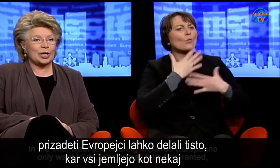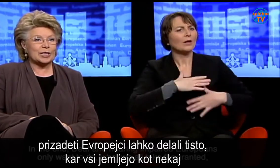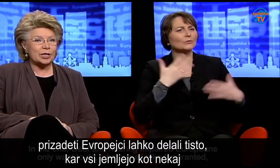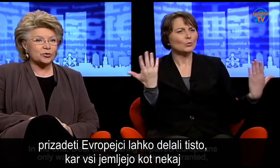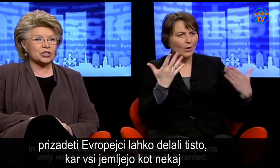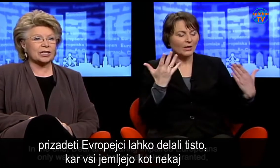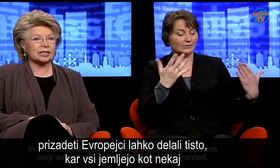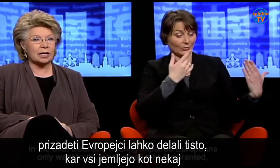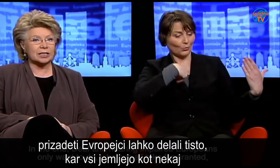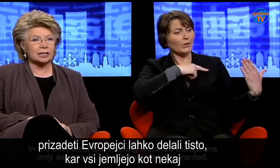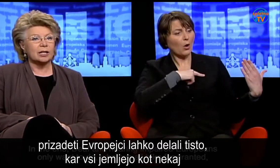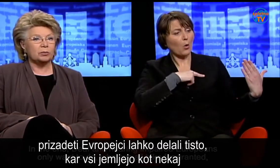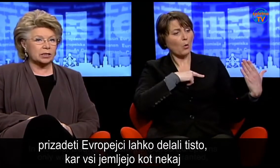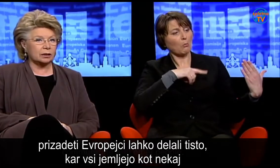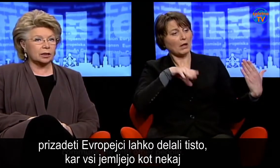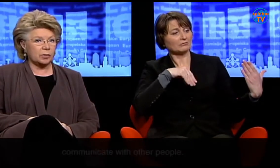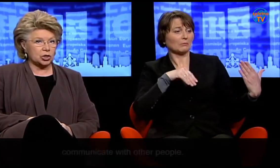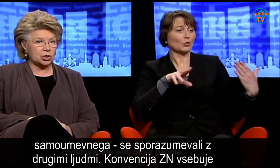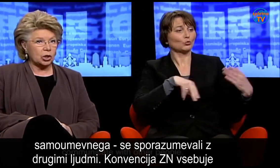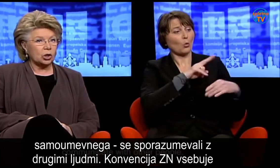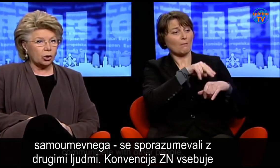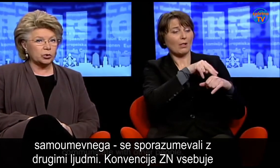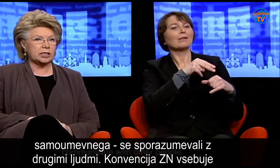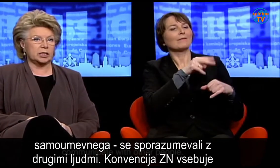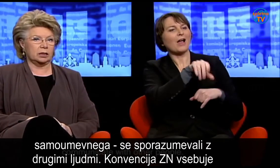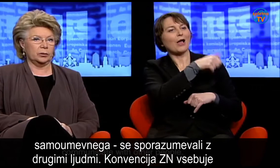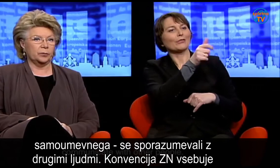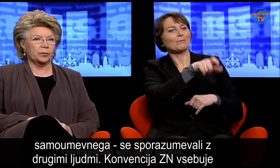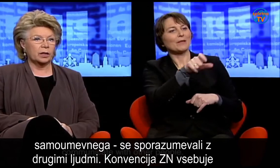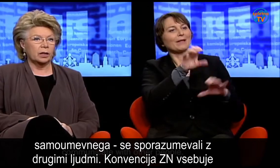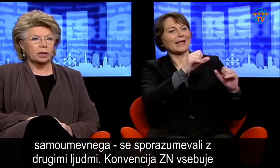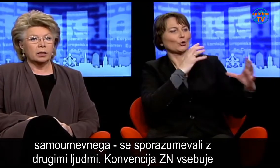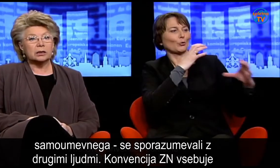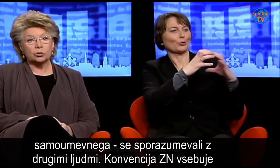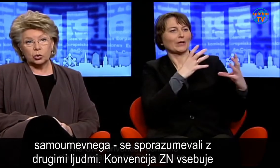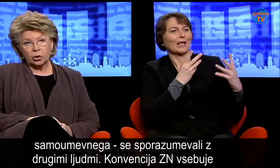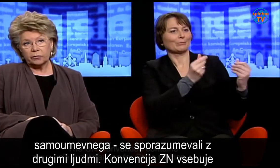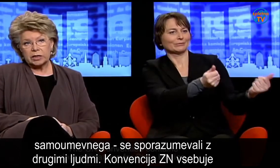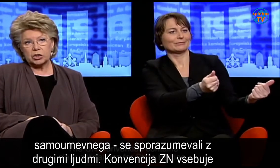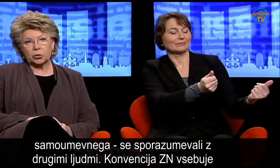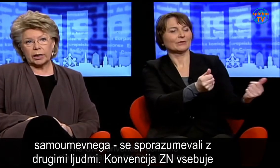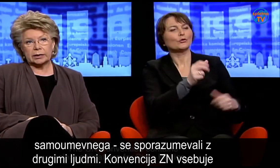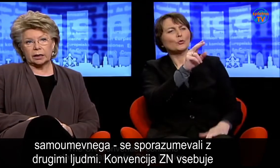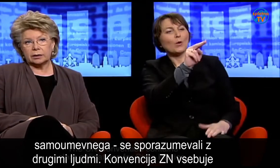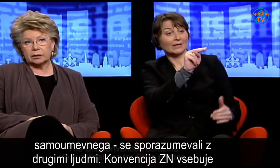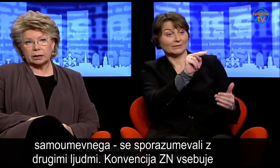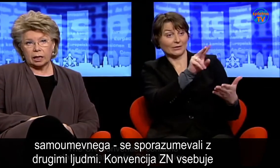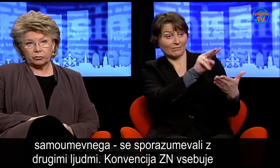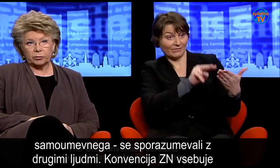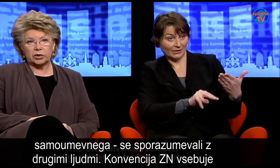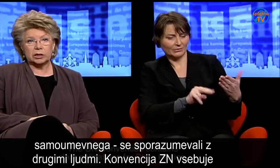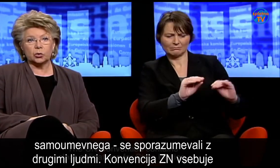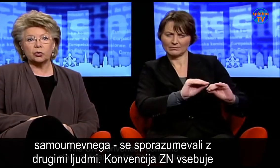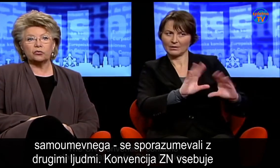doch als selbstverständlich ansehen, mit anderen Menschen kommunizieren. Die UNO-Konvention enthält